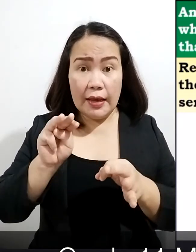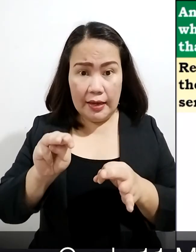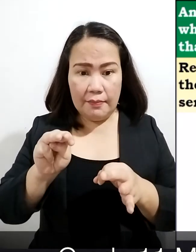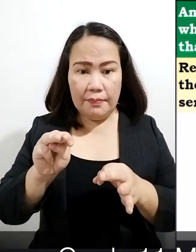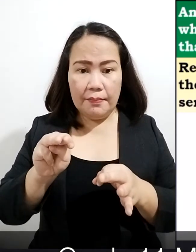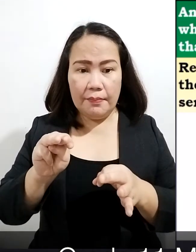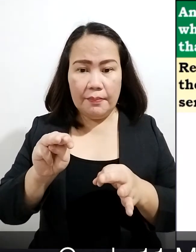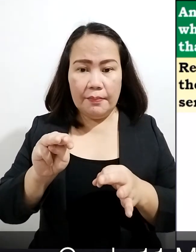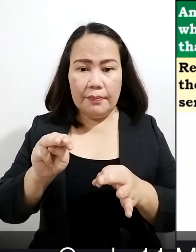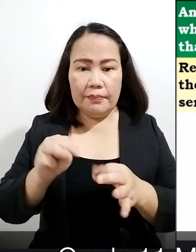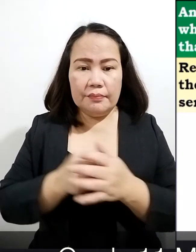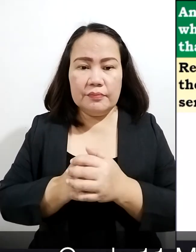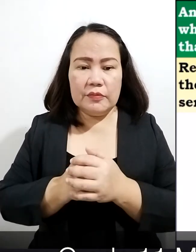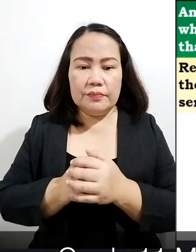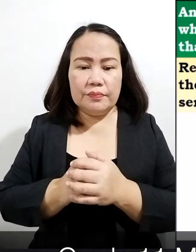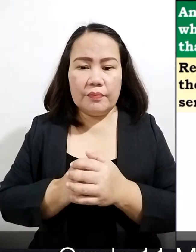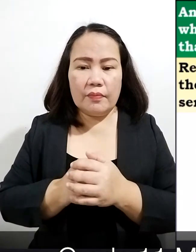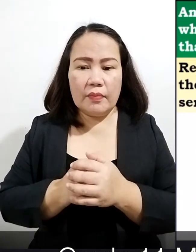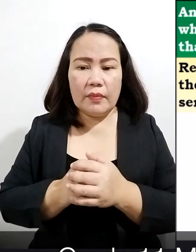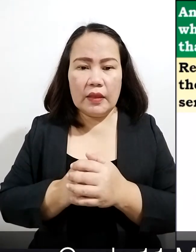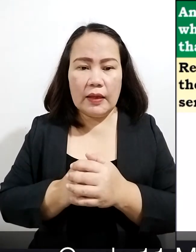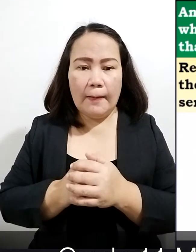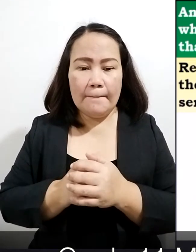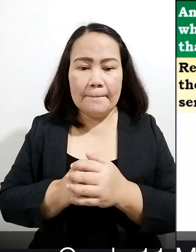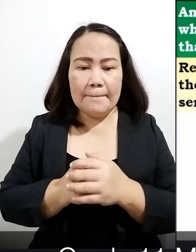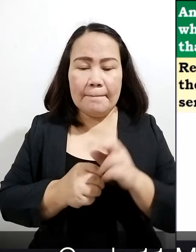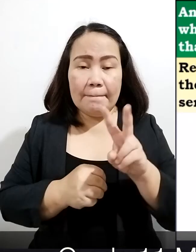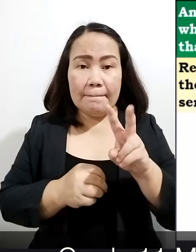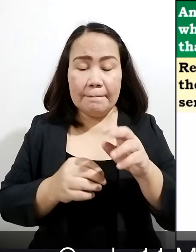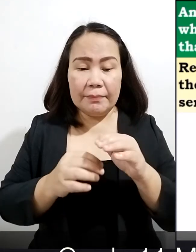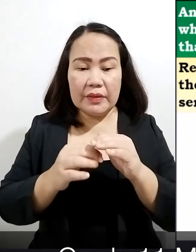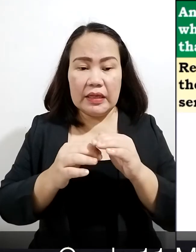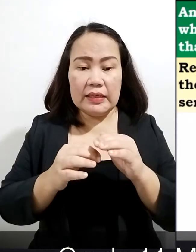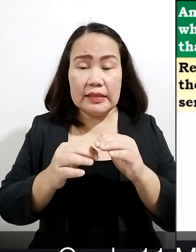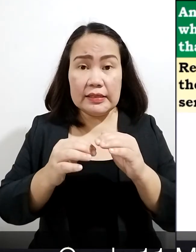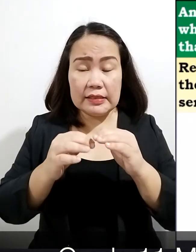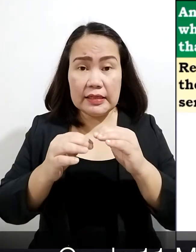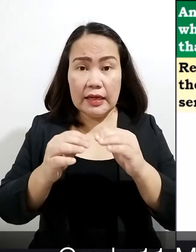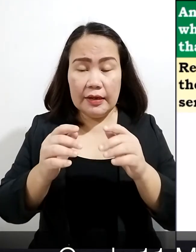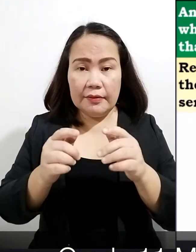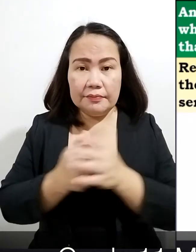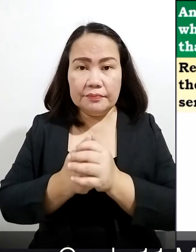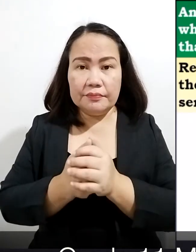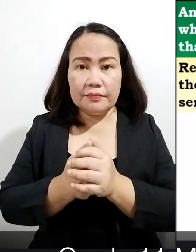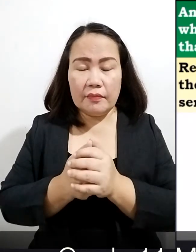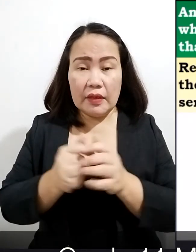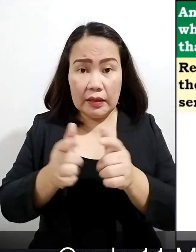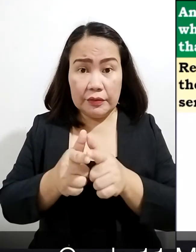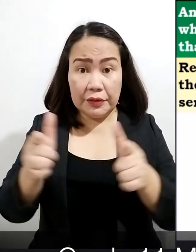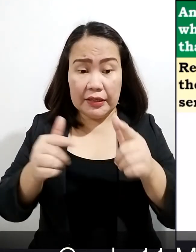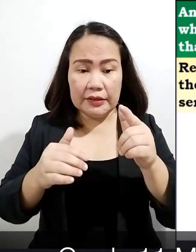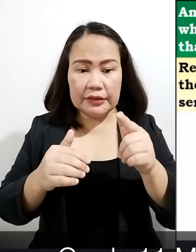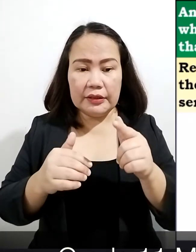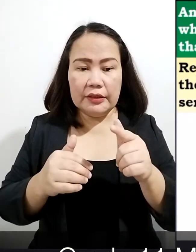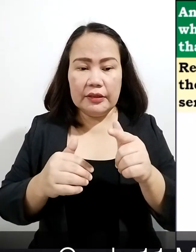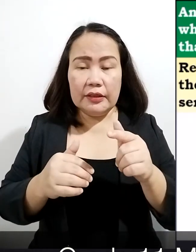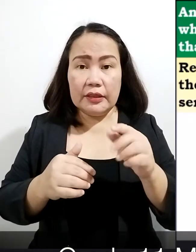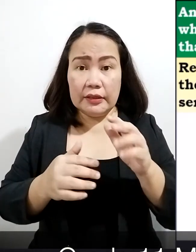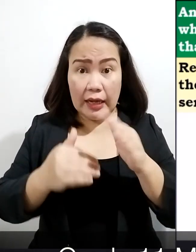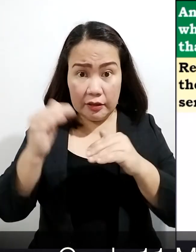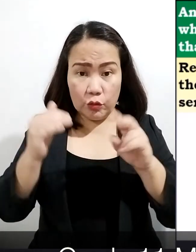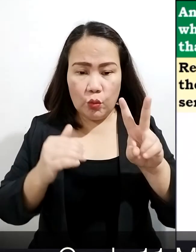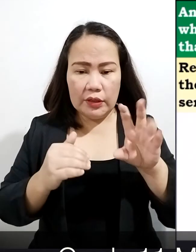Maaari ding isulat ang piecewise function na ito ng ganito, kung saan kinuha ko na yung difference ng 250 at